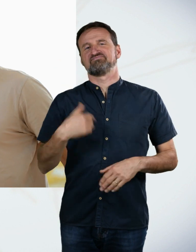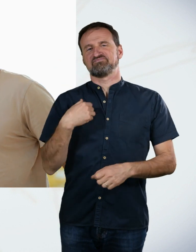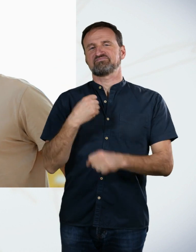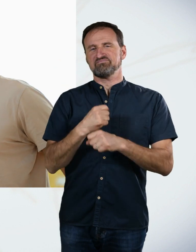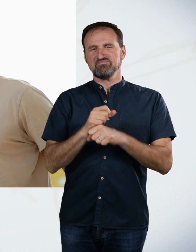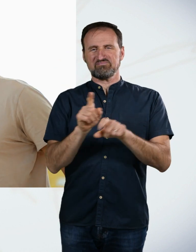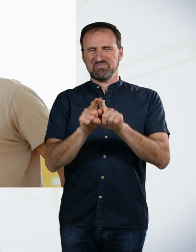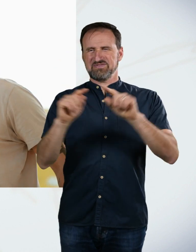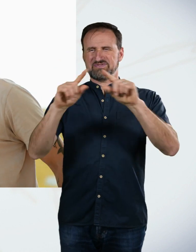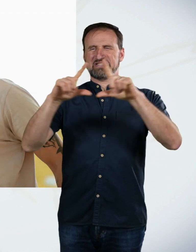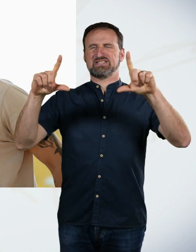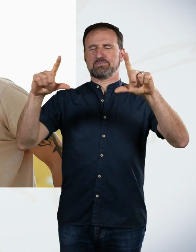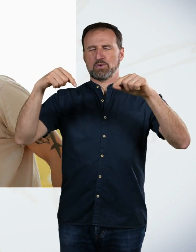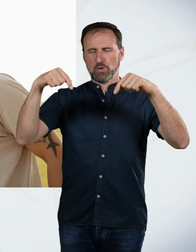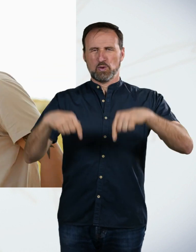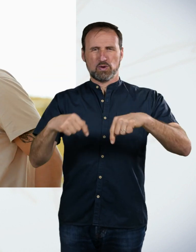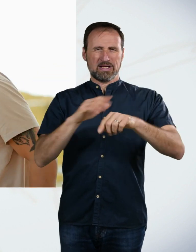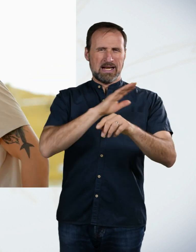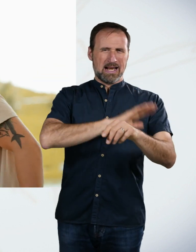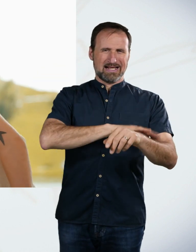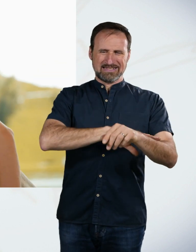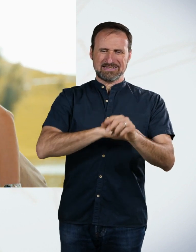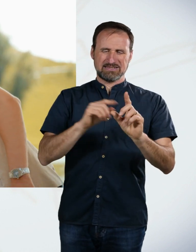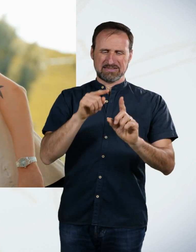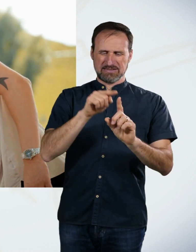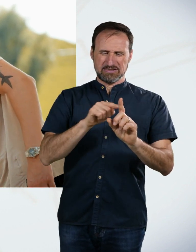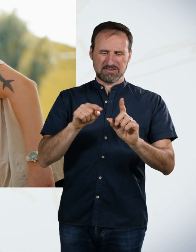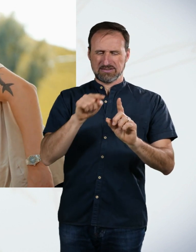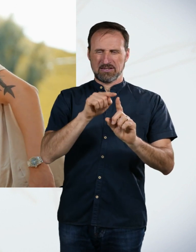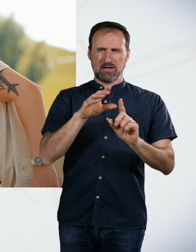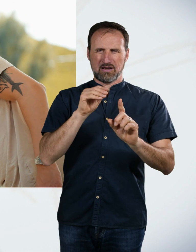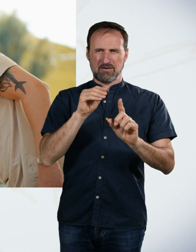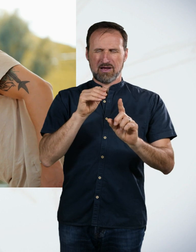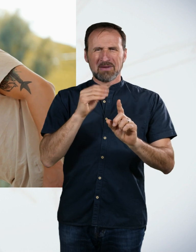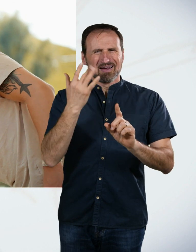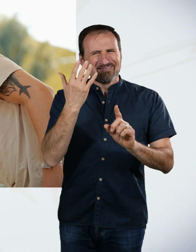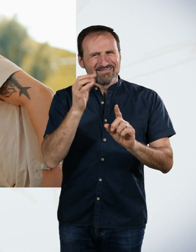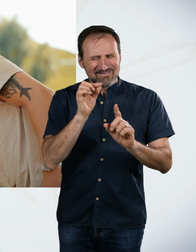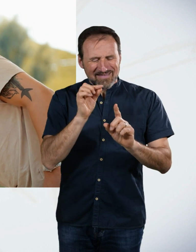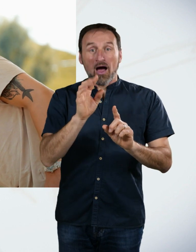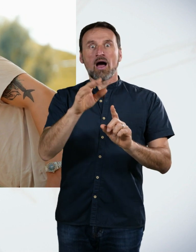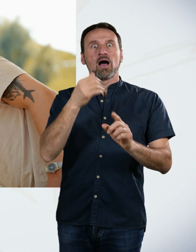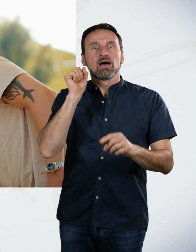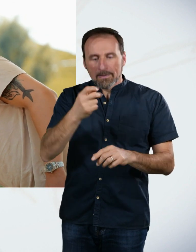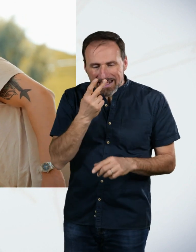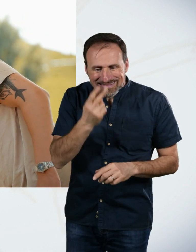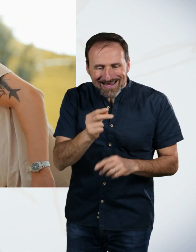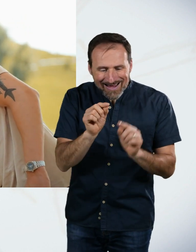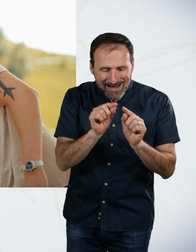unten links mit dem an, aber ich weiß nicht, wie viele einzelne das sind. Ach doch, das kann man sehen. Eins, zwei, drei, vier, fünf, sechs,